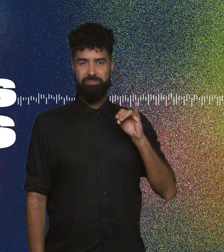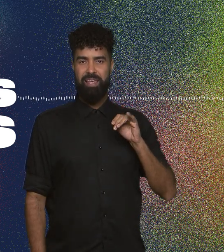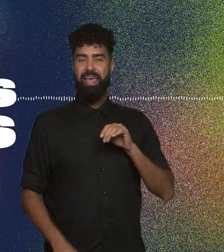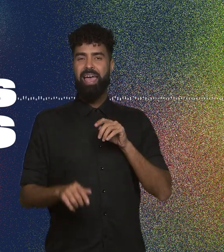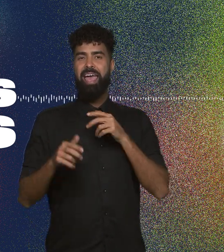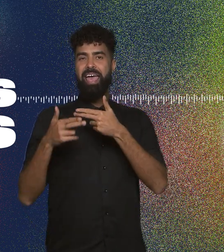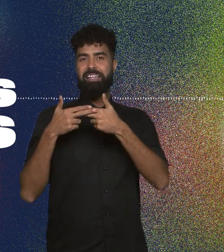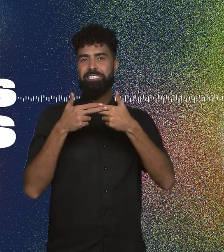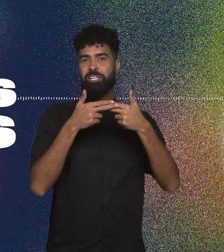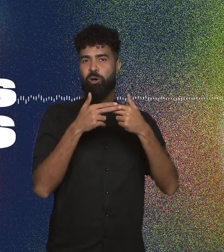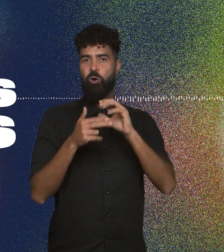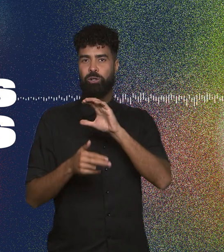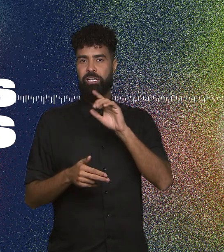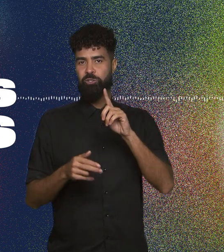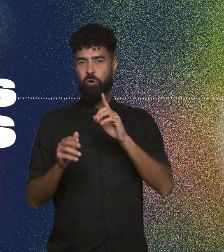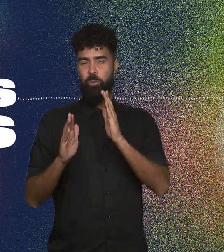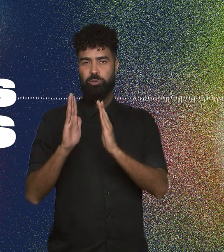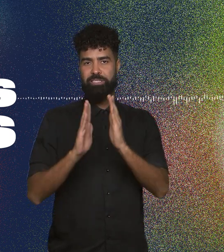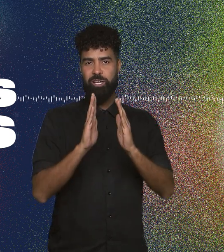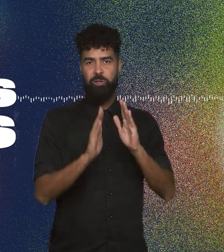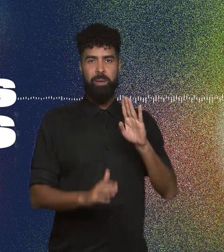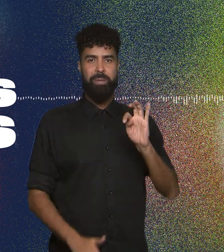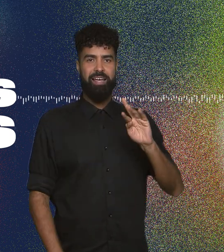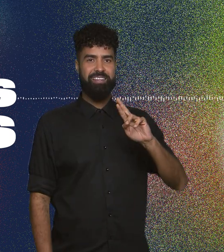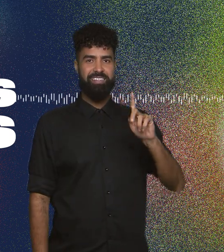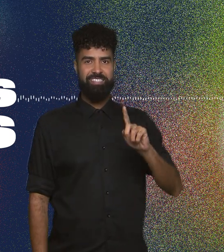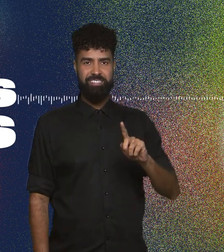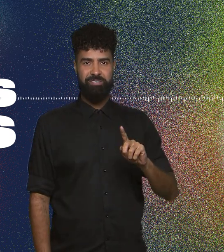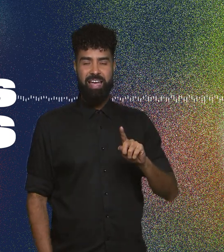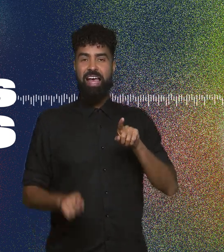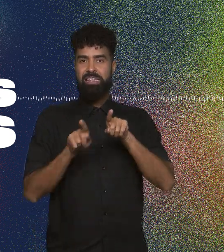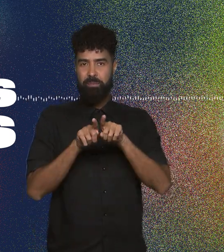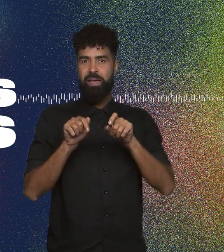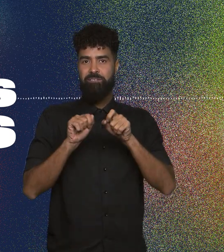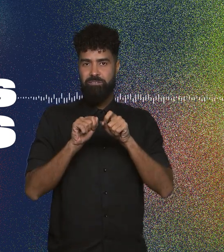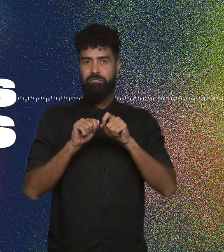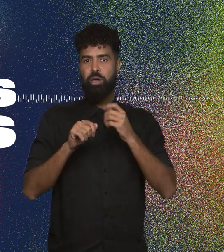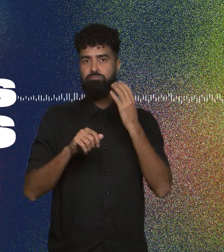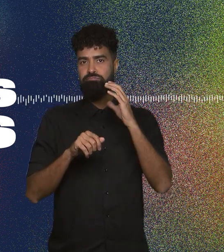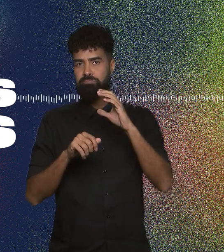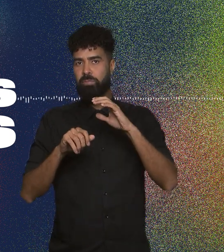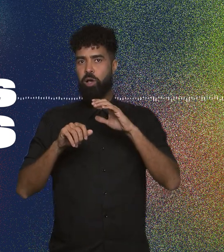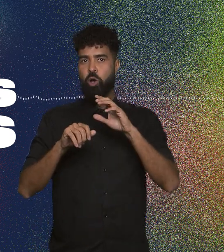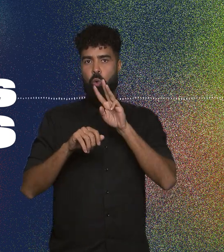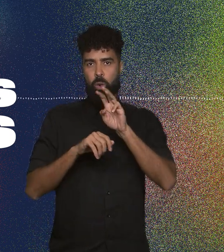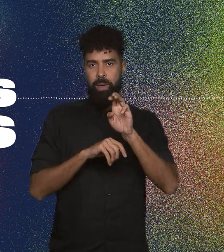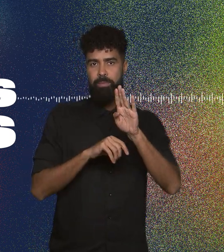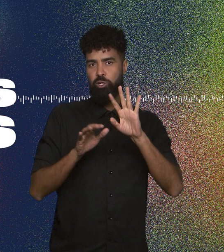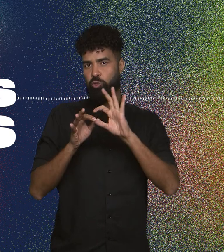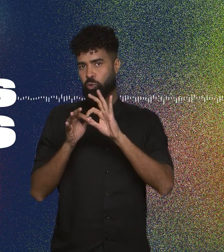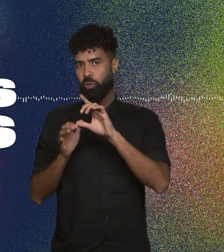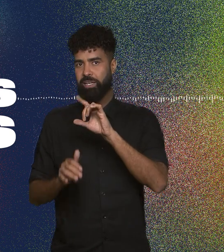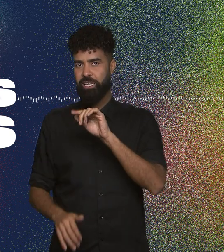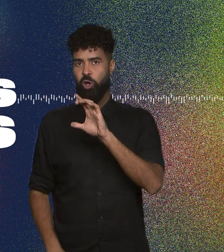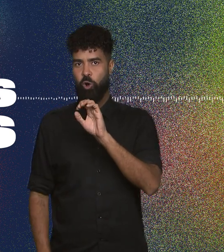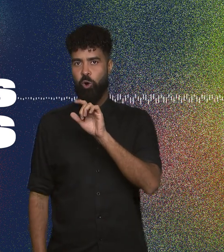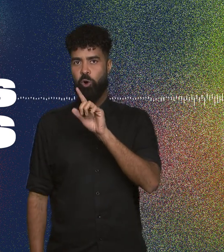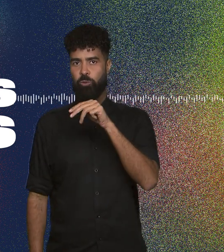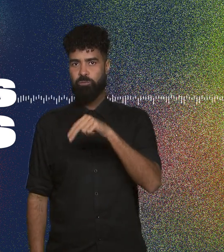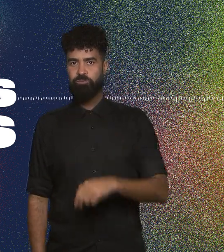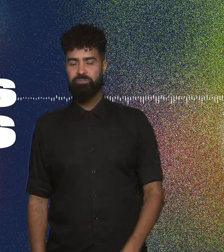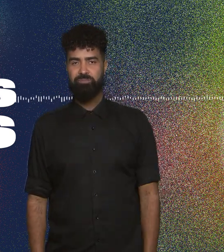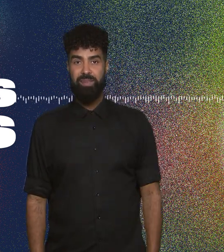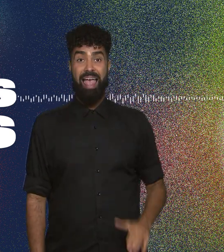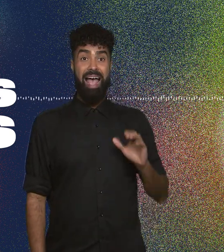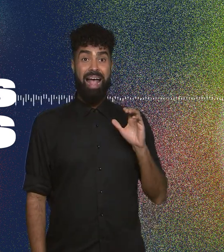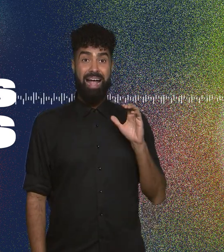de processos de Beatriz Arcoverde, que também fez a implementação web junto com Lincoln Araújo. Caio Freire Cardoso